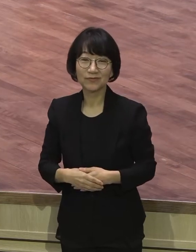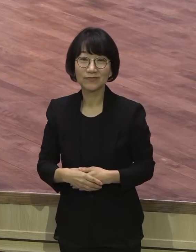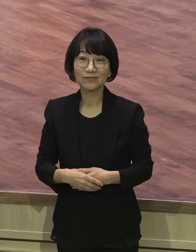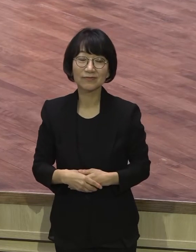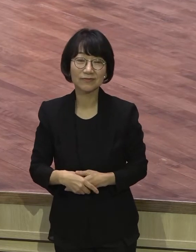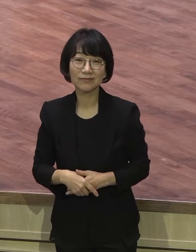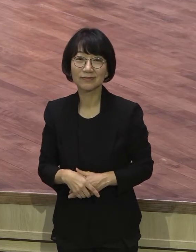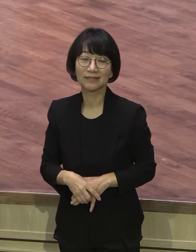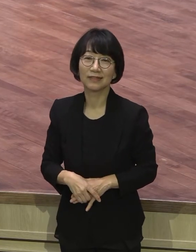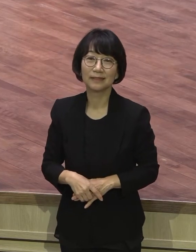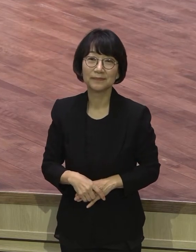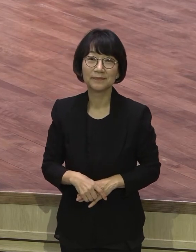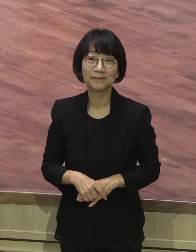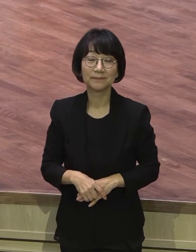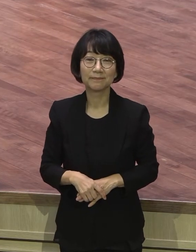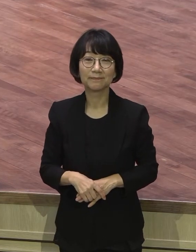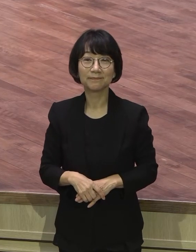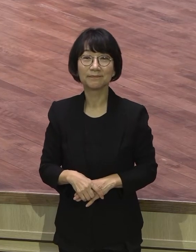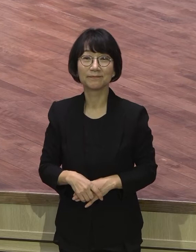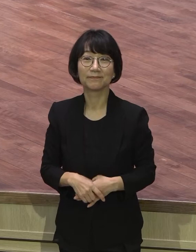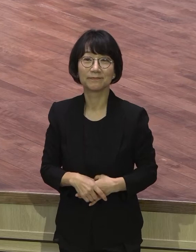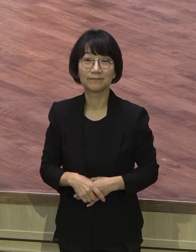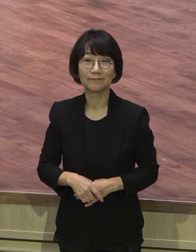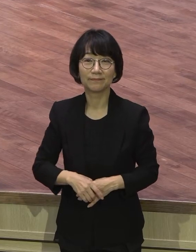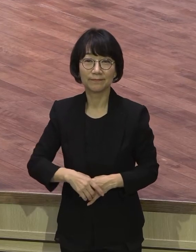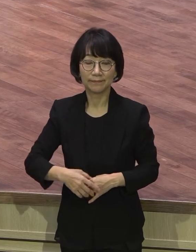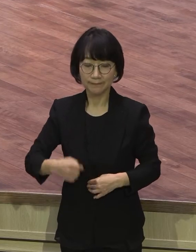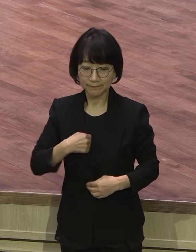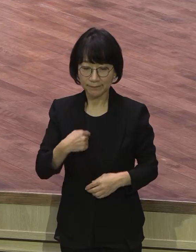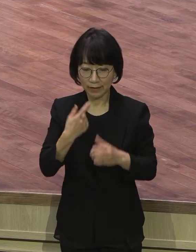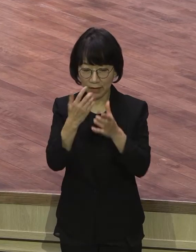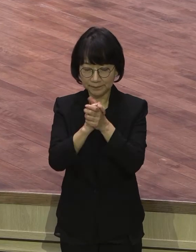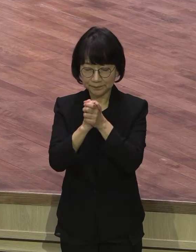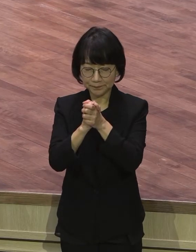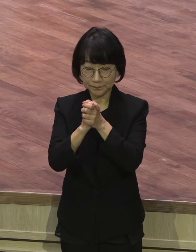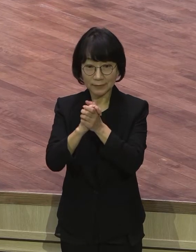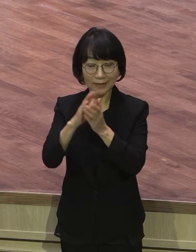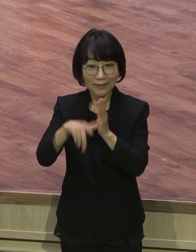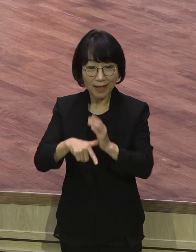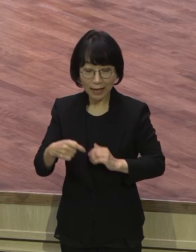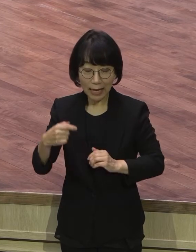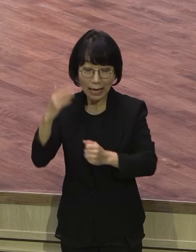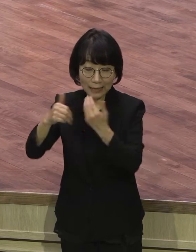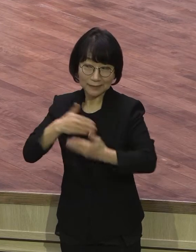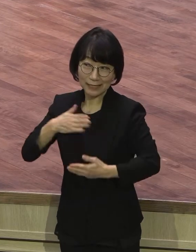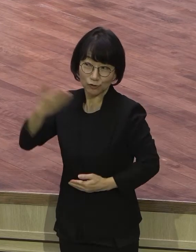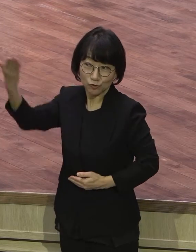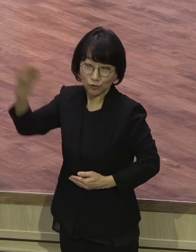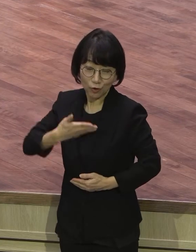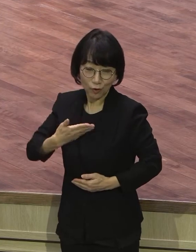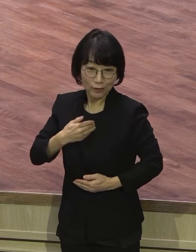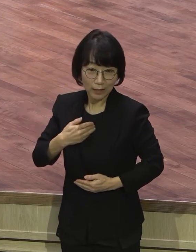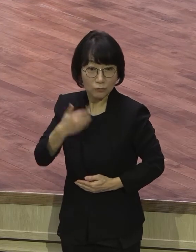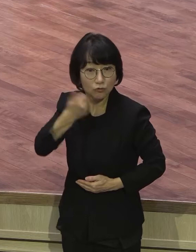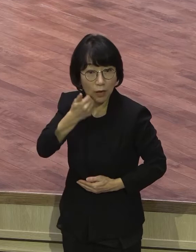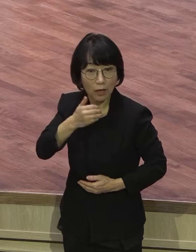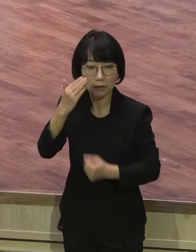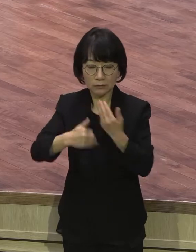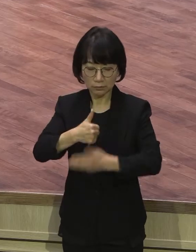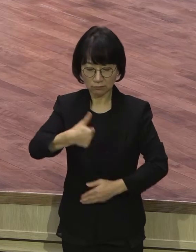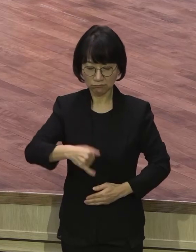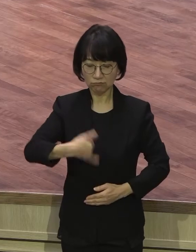기도 통해서 내게 주어진 뭐요? 신분과 군세를 사용하는 거예요. 기도할